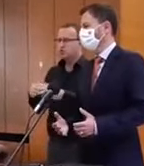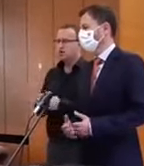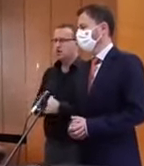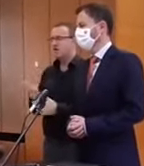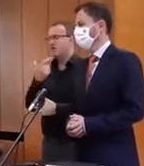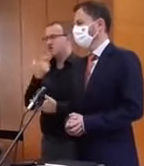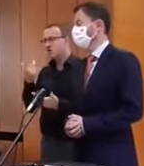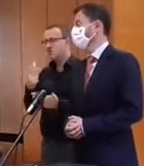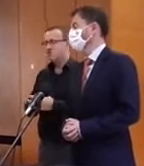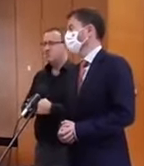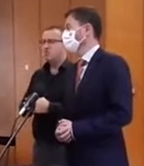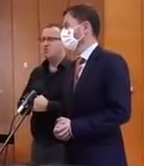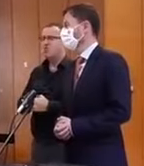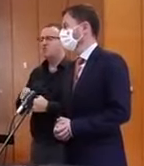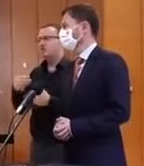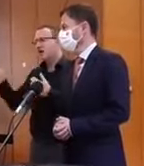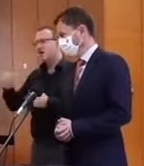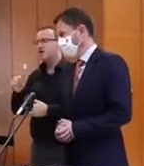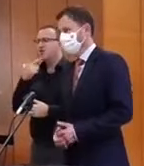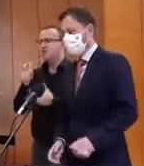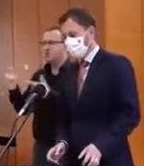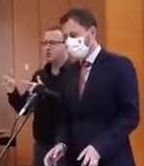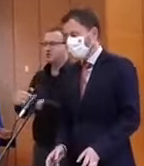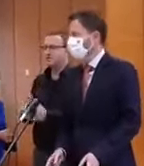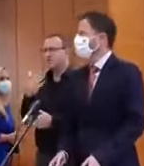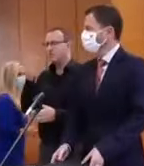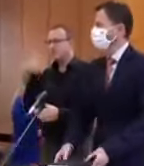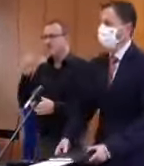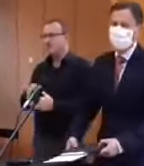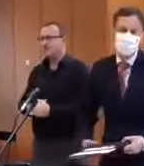baviť o tom, že ako podporu dáme. Ďakujem veľmi pekne.